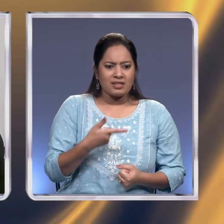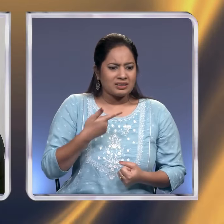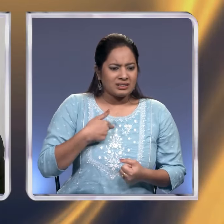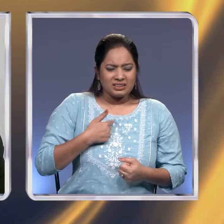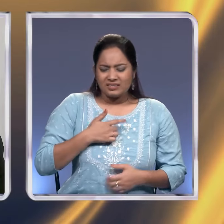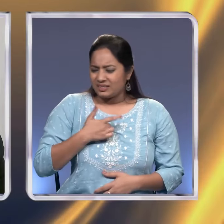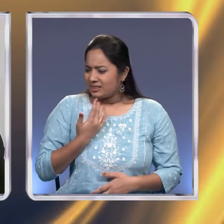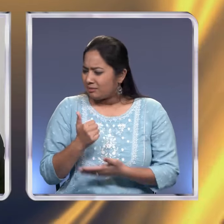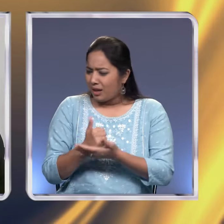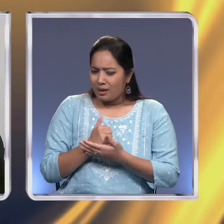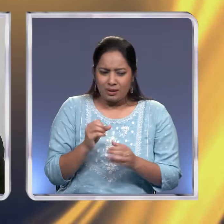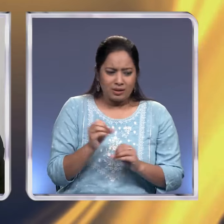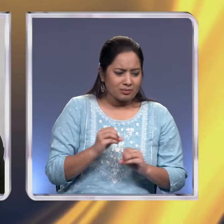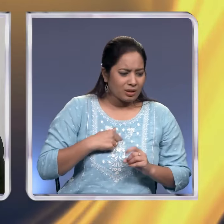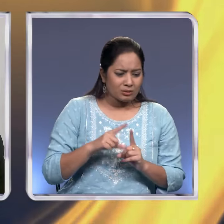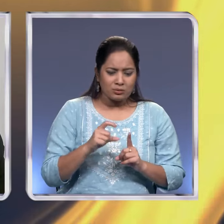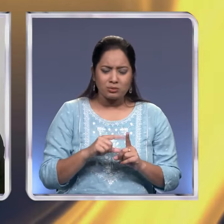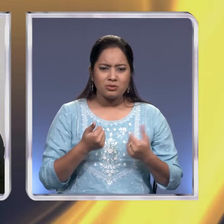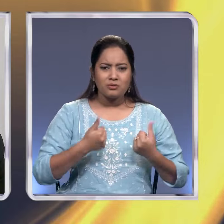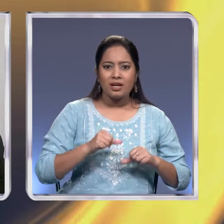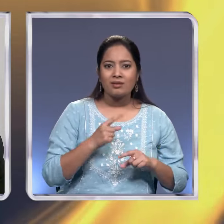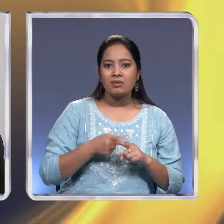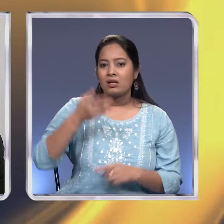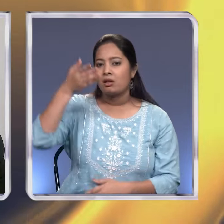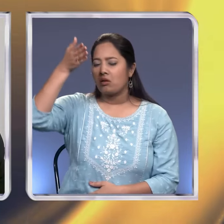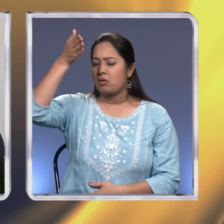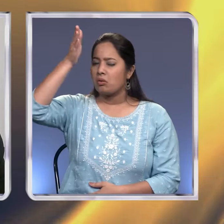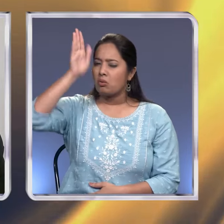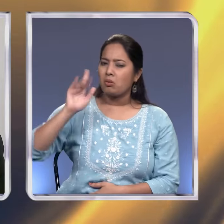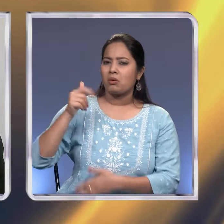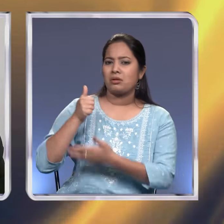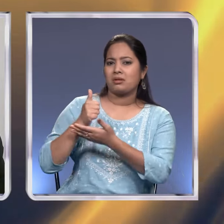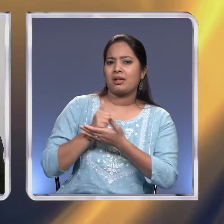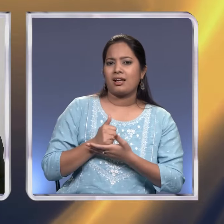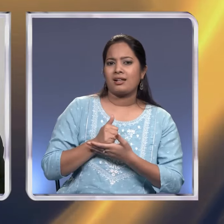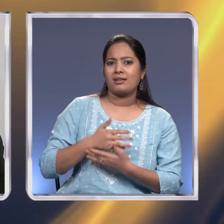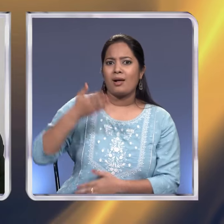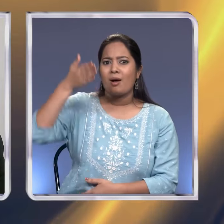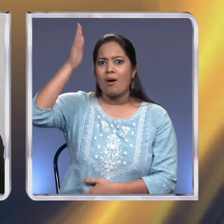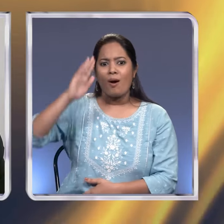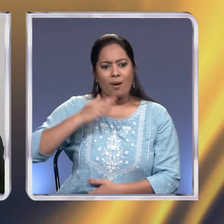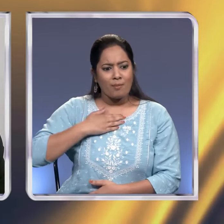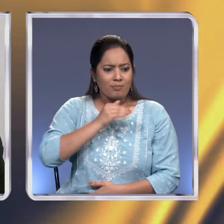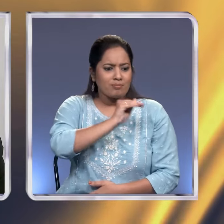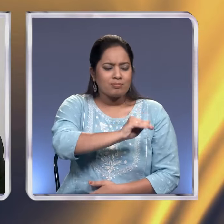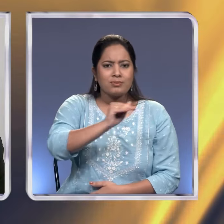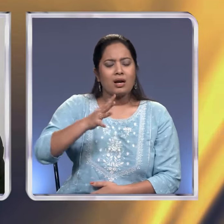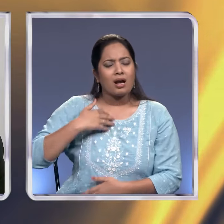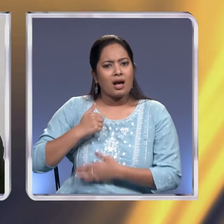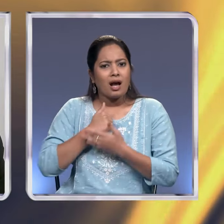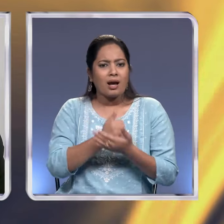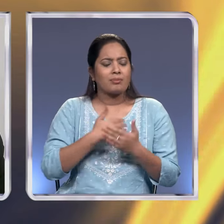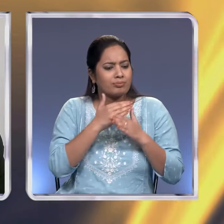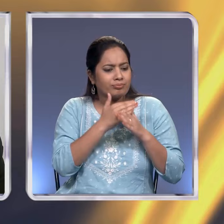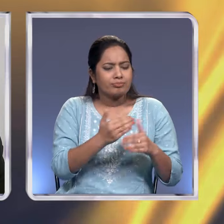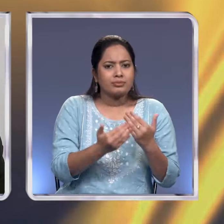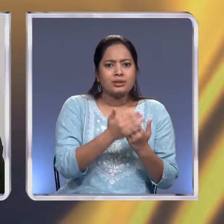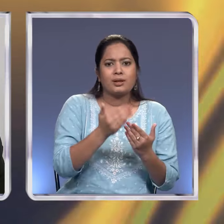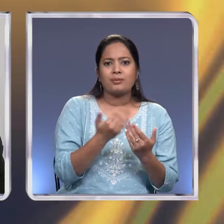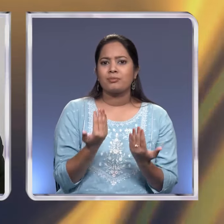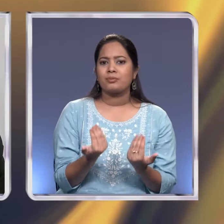कि हम शायद सीमित होंगे, हम शायद मजबूर होंगे, हम शायद लाचार होंगे, लेकिन परमेश्वर ऐसा नहीं, वो